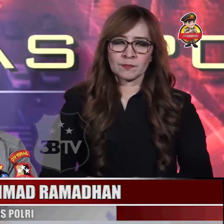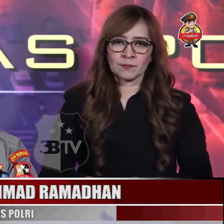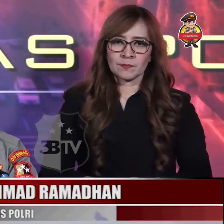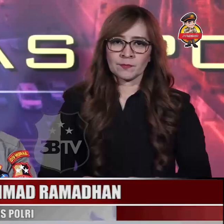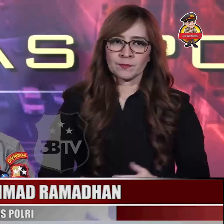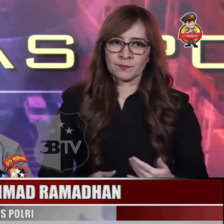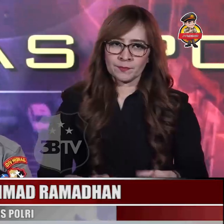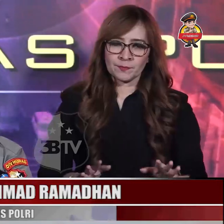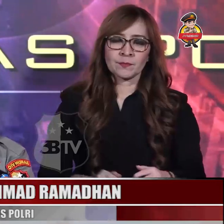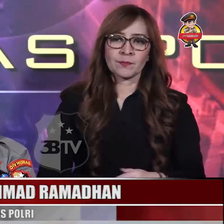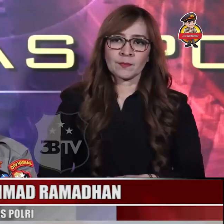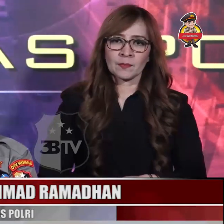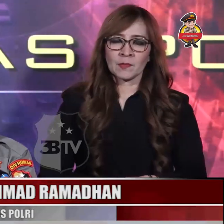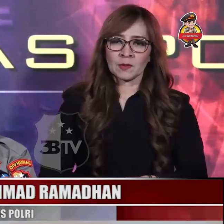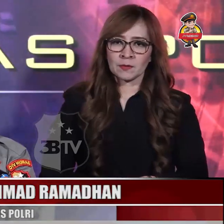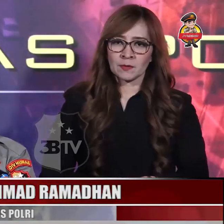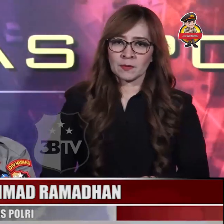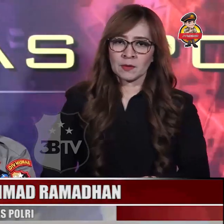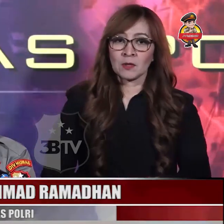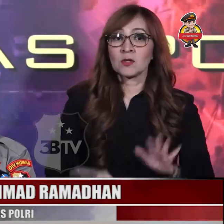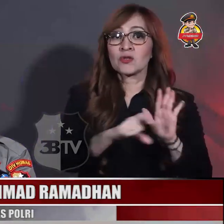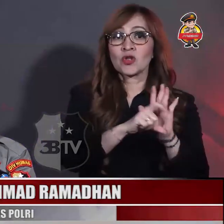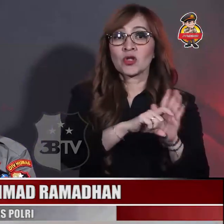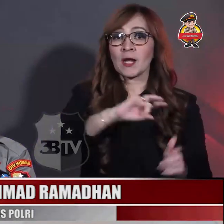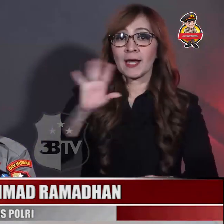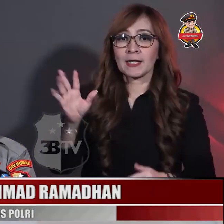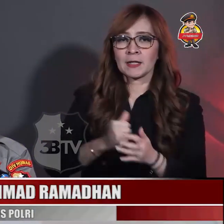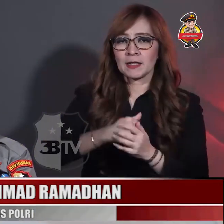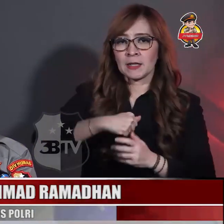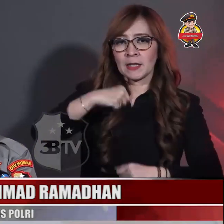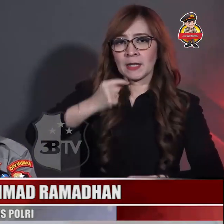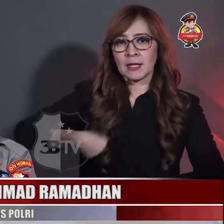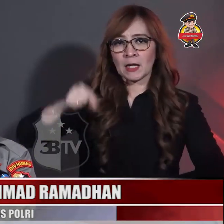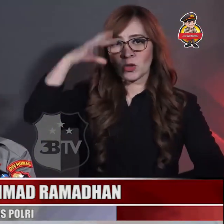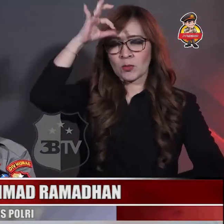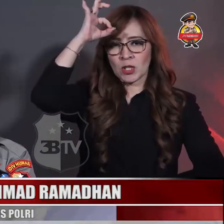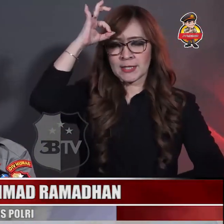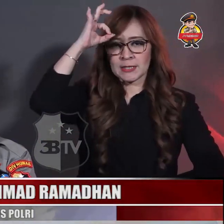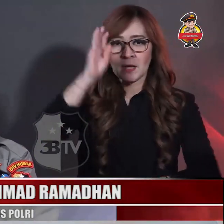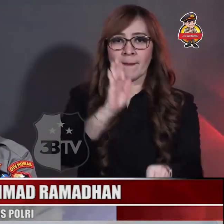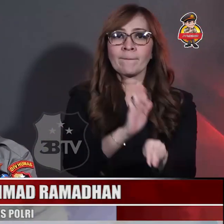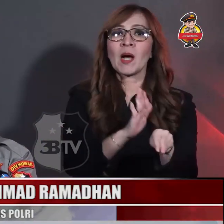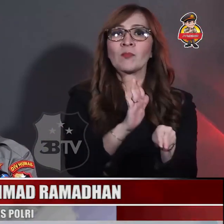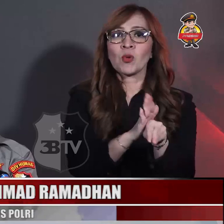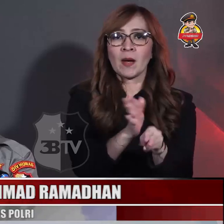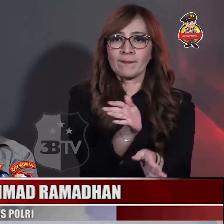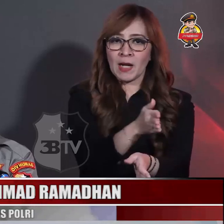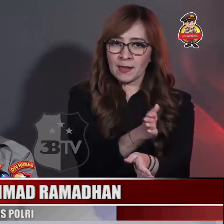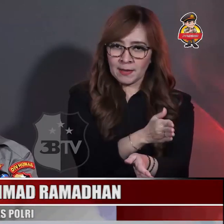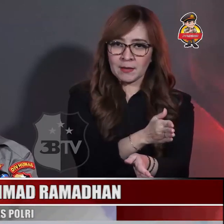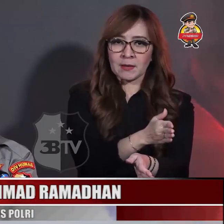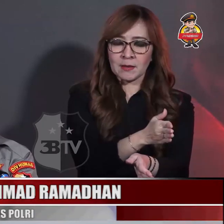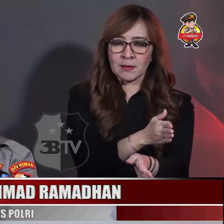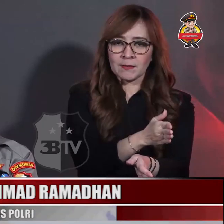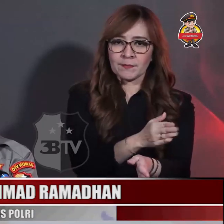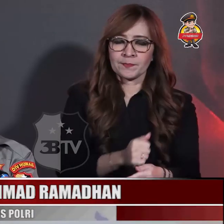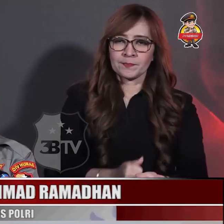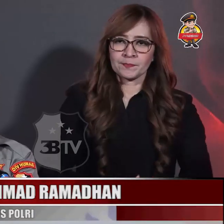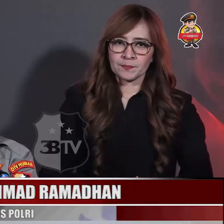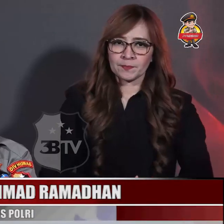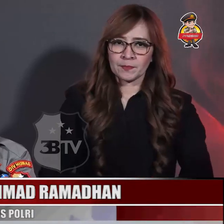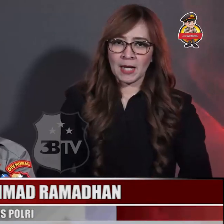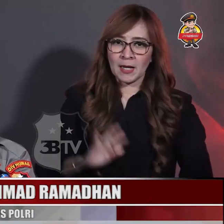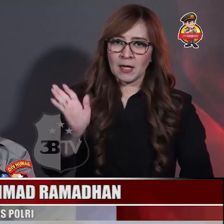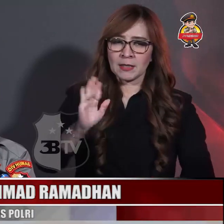satu lagi yang saya contohkan adalah di Polda Papua Barat. Saya mencontohkan dari Aceh sampai Papua. Jadi